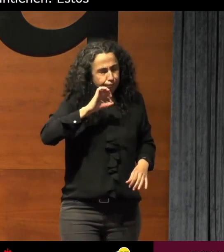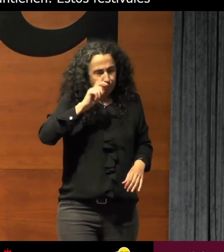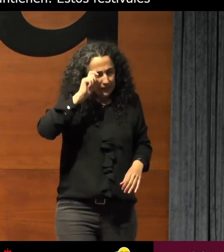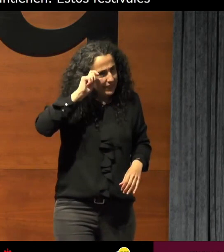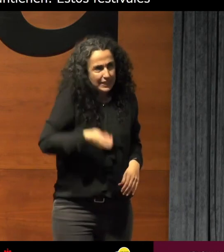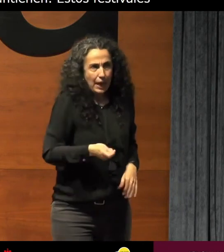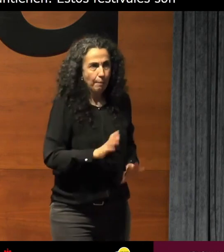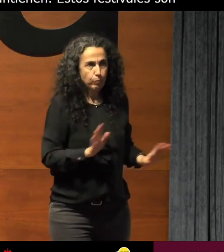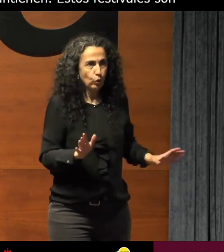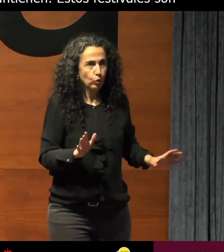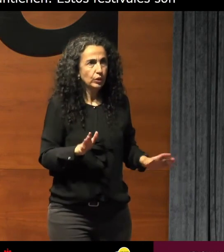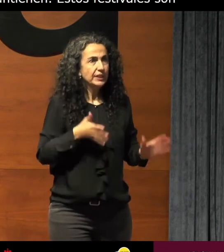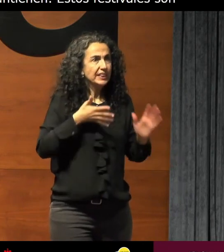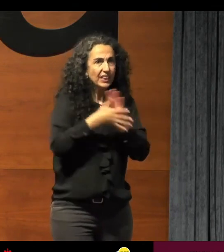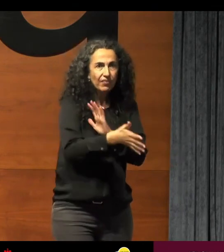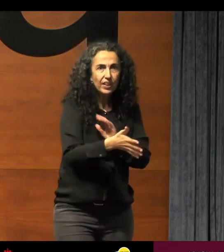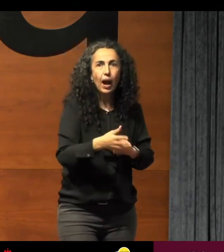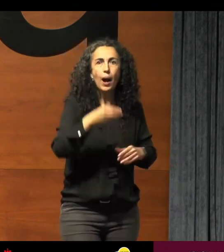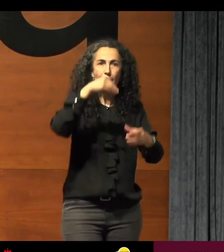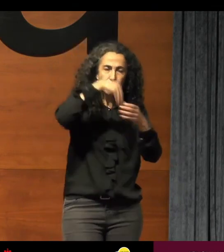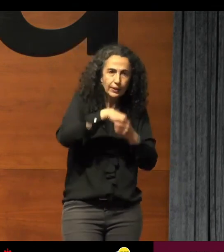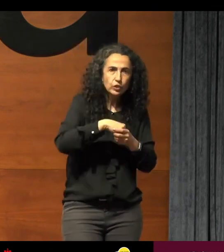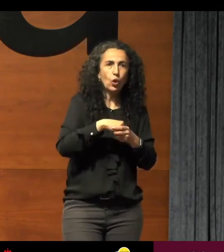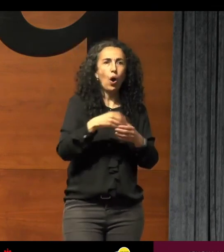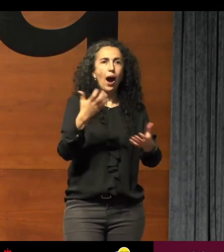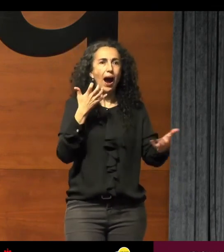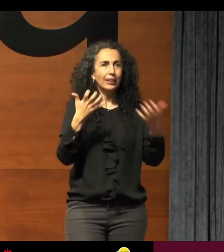en ellos la comunidad sorda